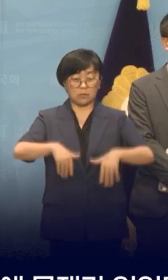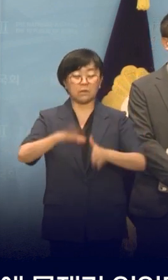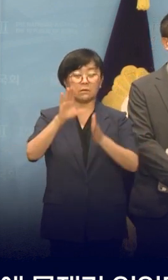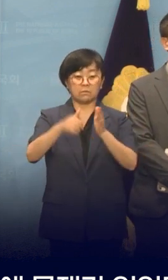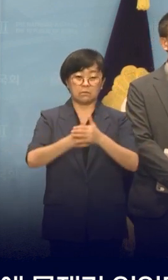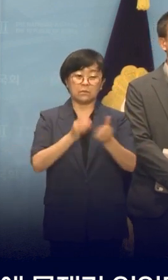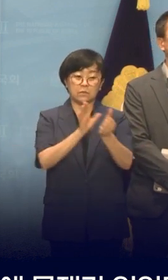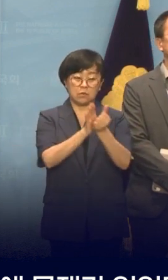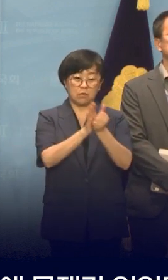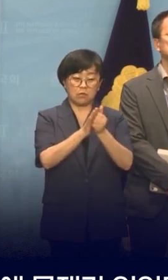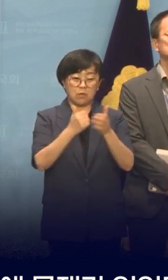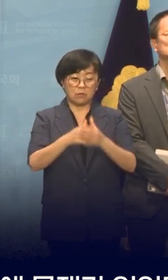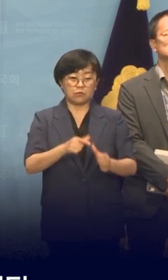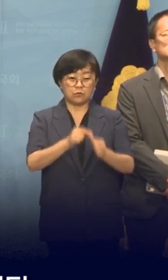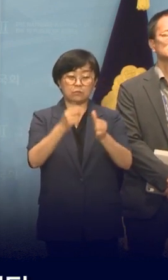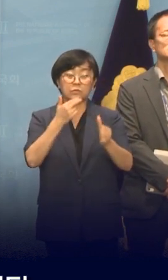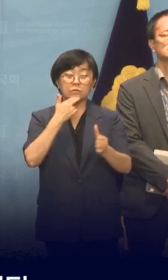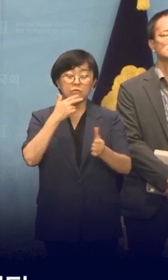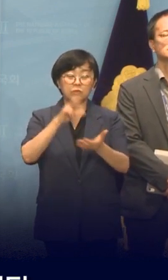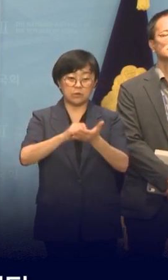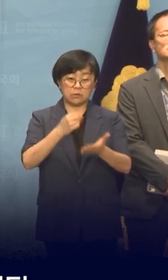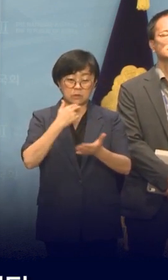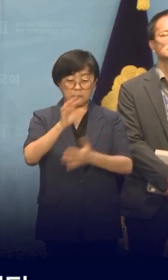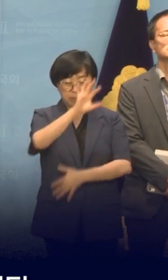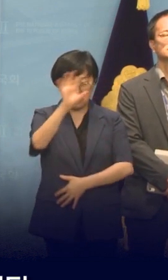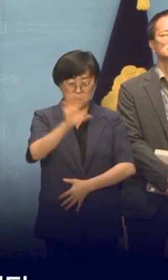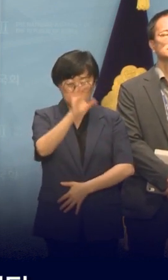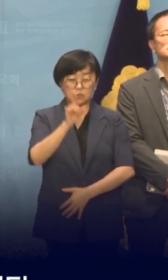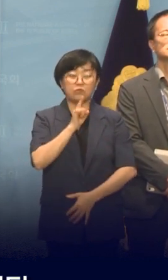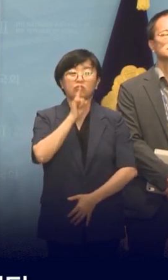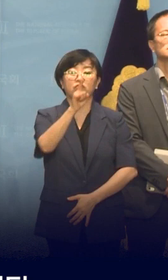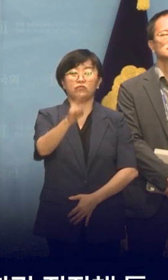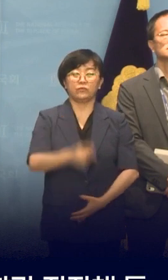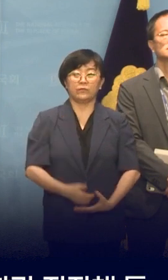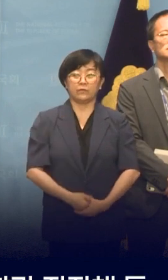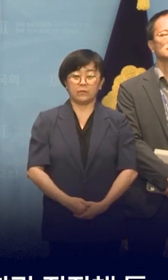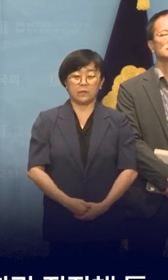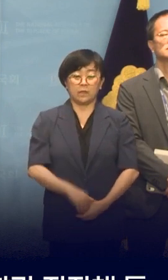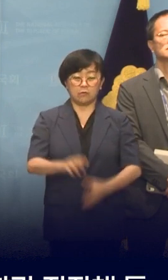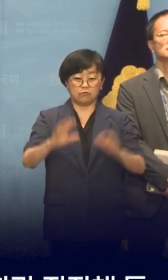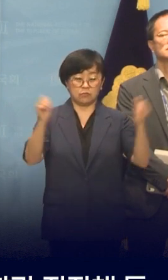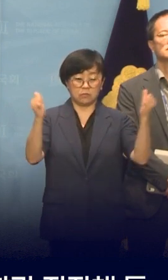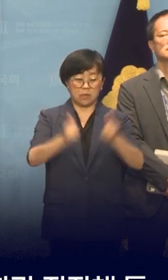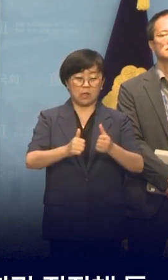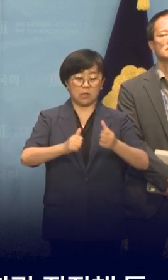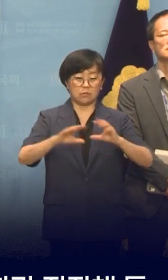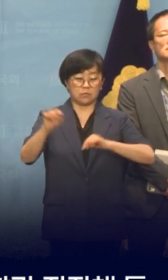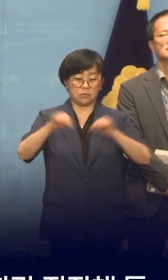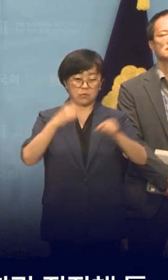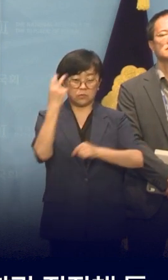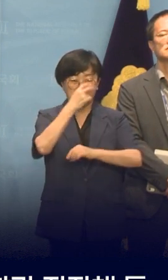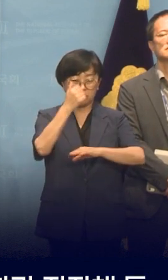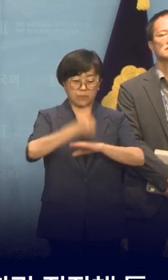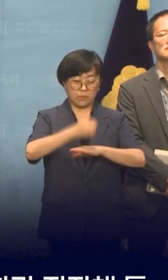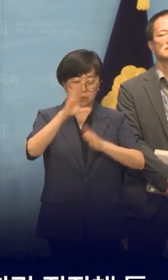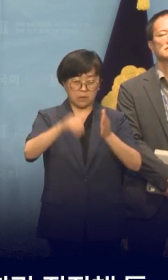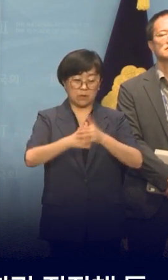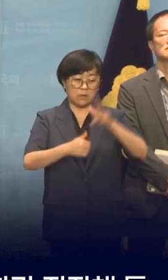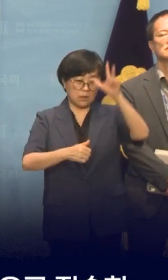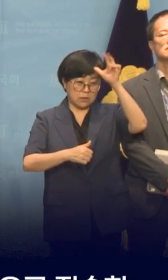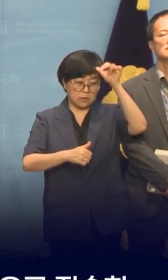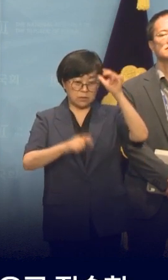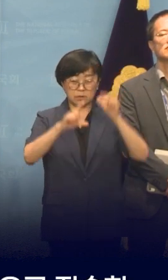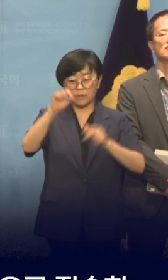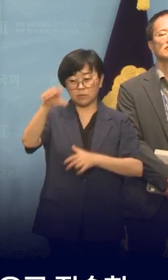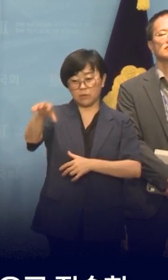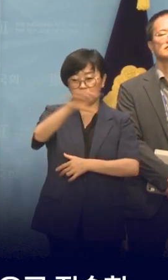당시 지원과 구조의 문제가 없었다고 반복적으로 주장했습니다이는 국회 국정조사 과정에서 경찰과